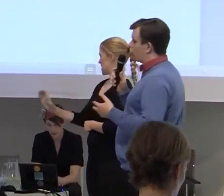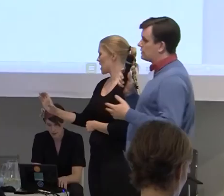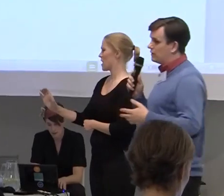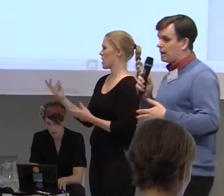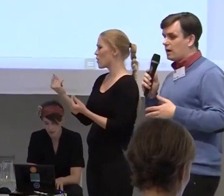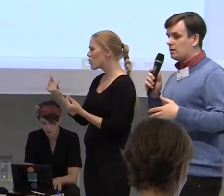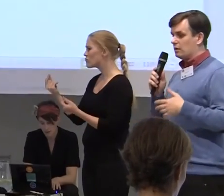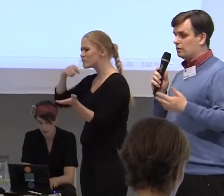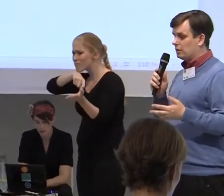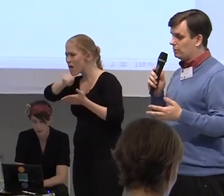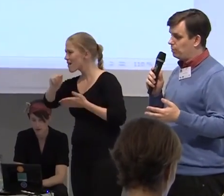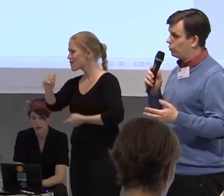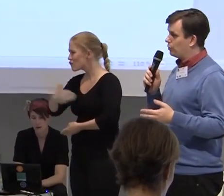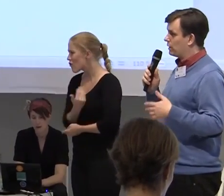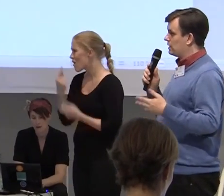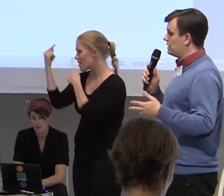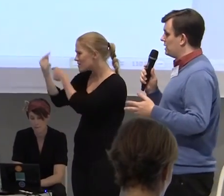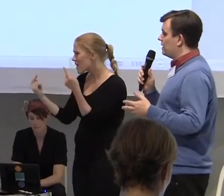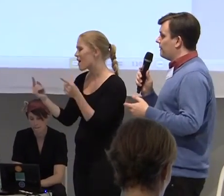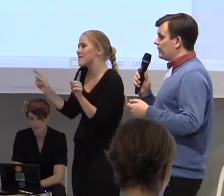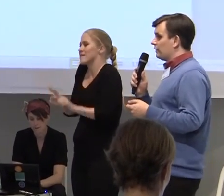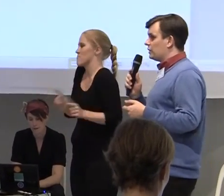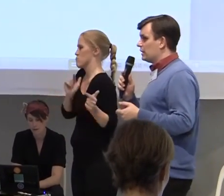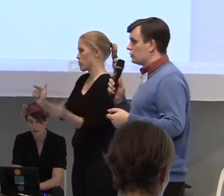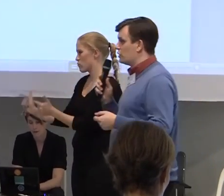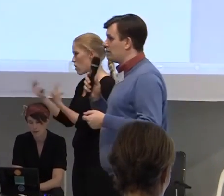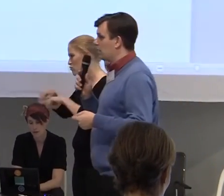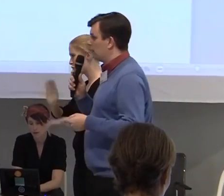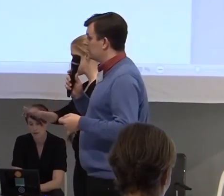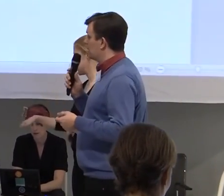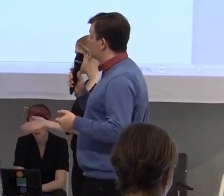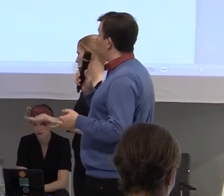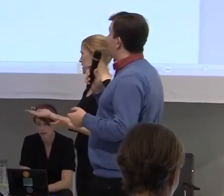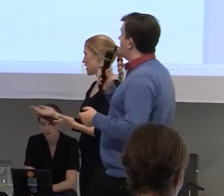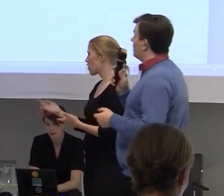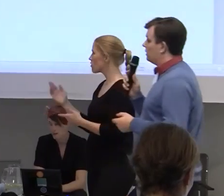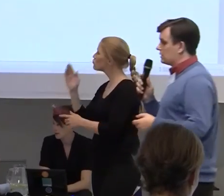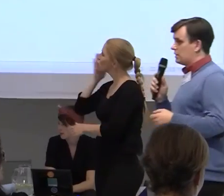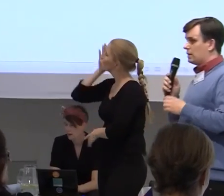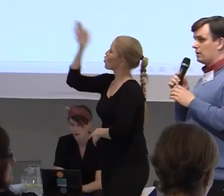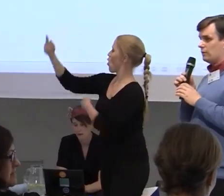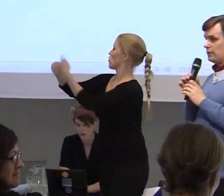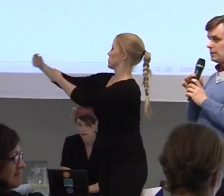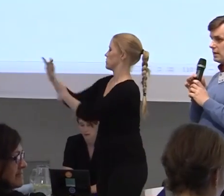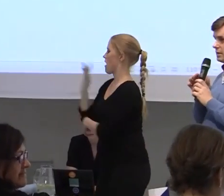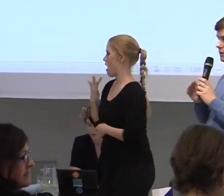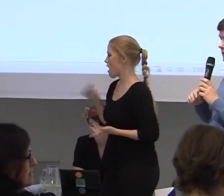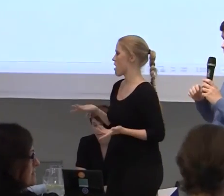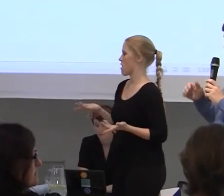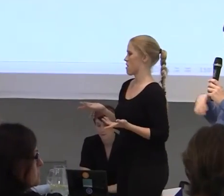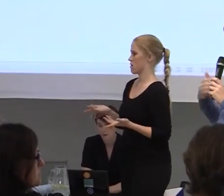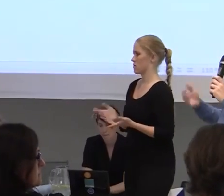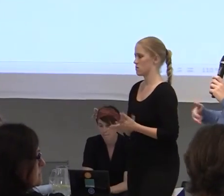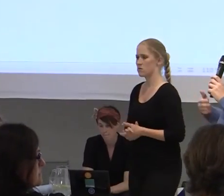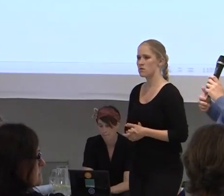financováno školství a podpora dětí v těch dalších letech. Z těch věcí a těch